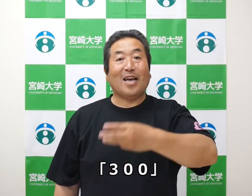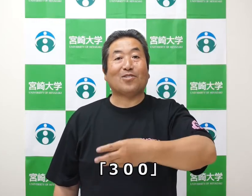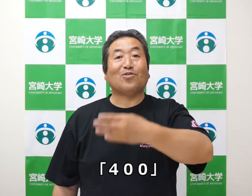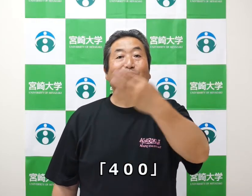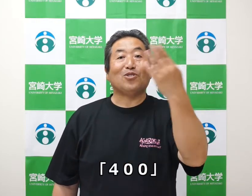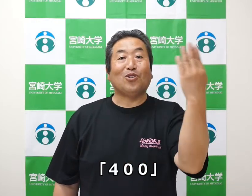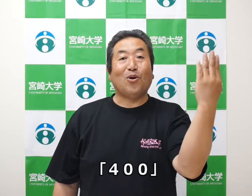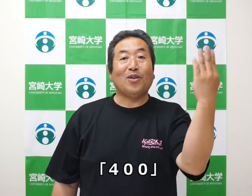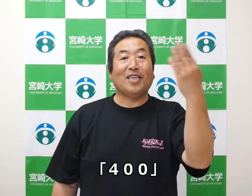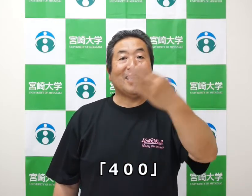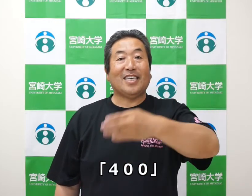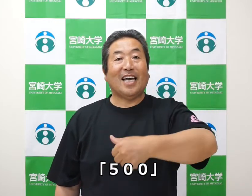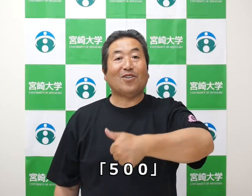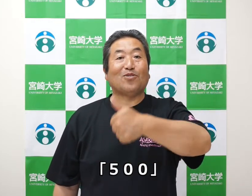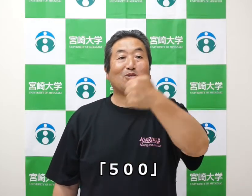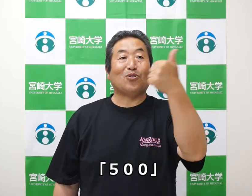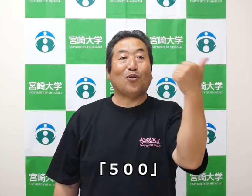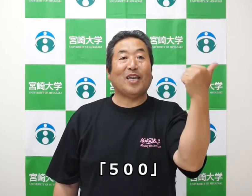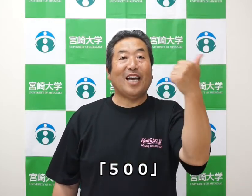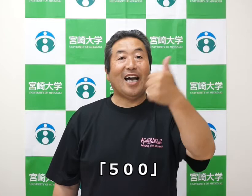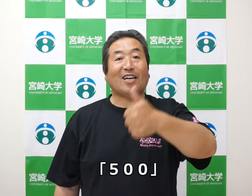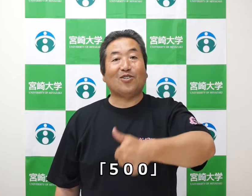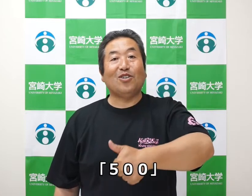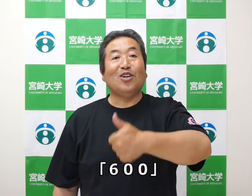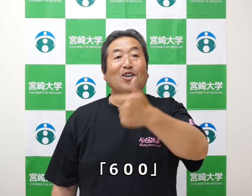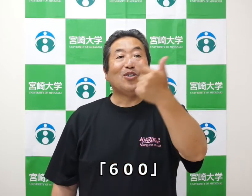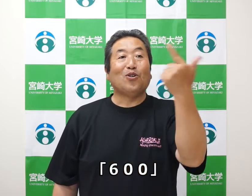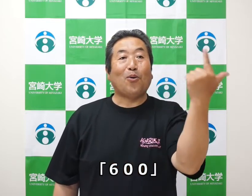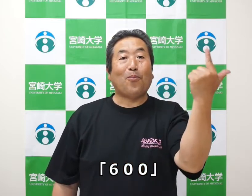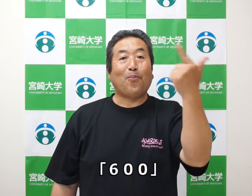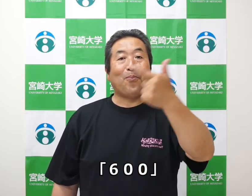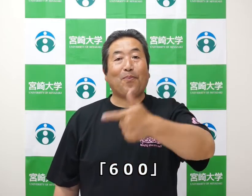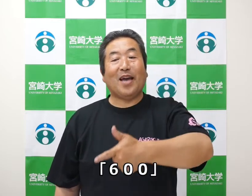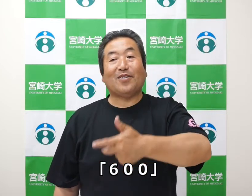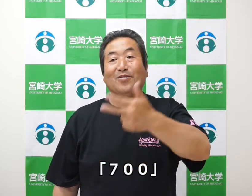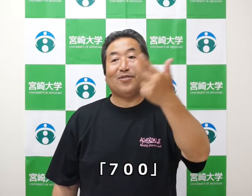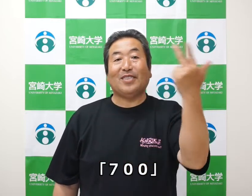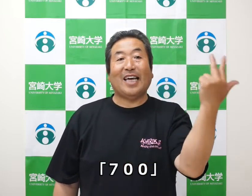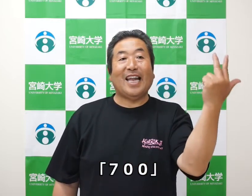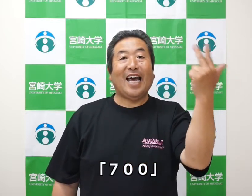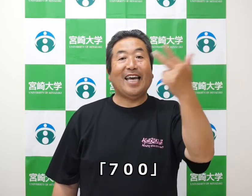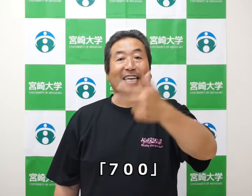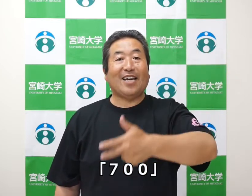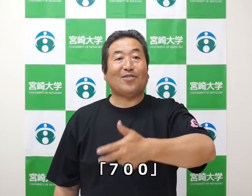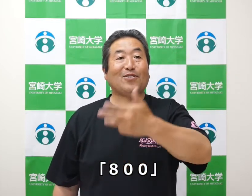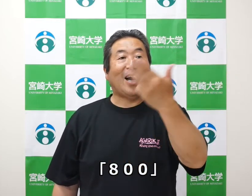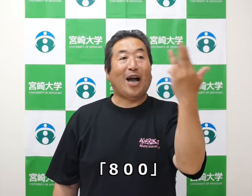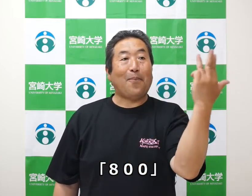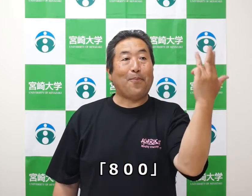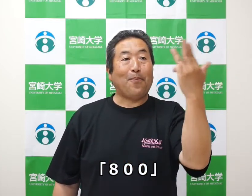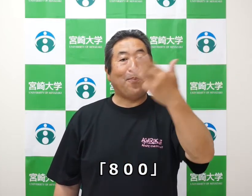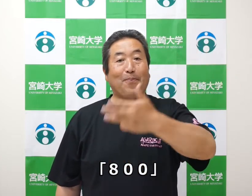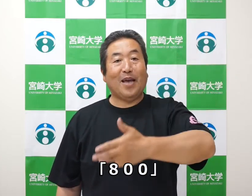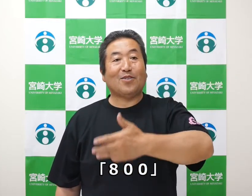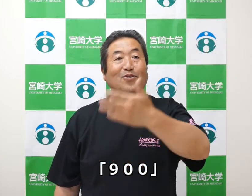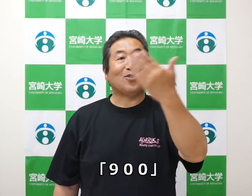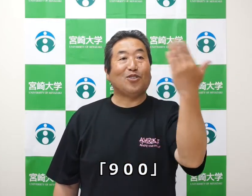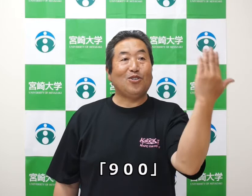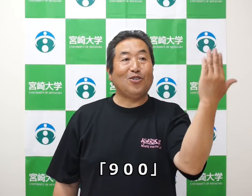300、400、500、600、700、800、